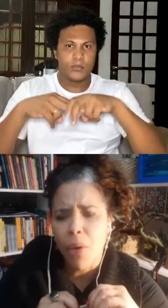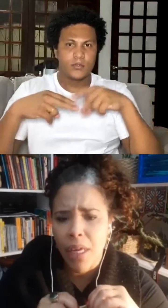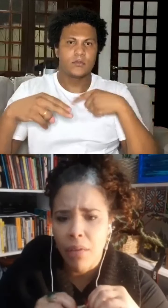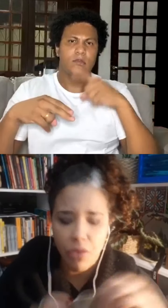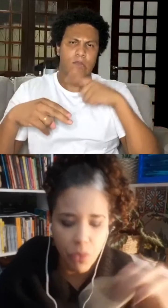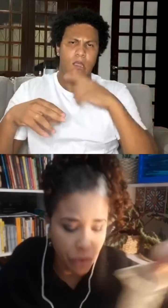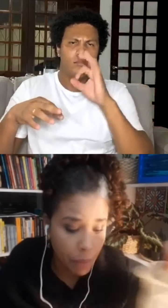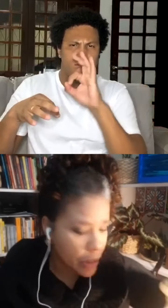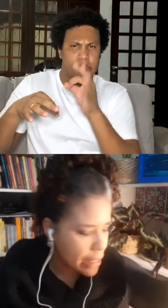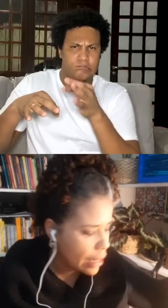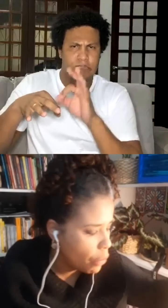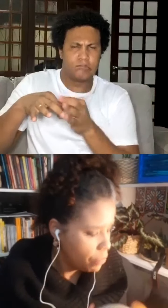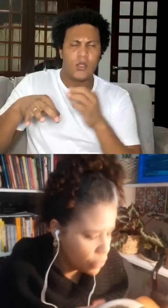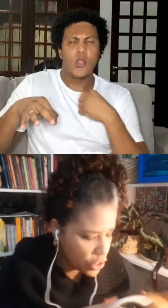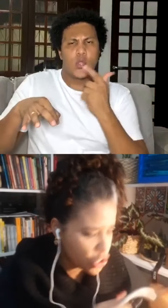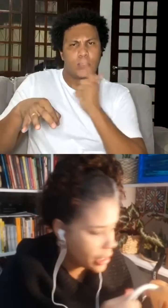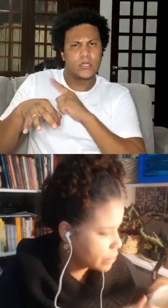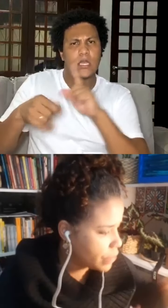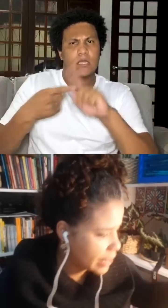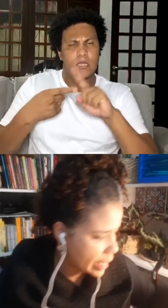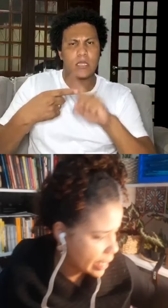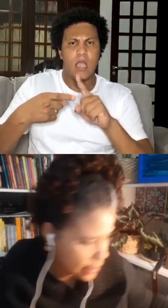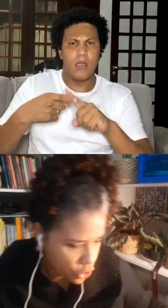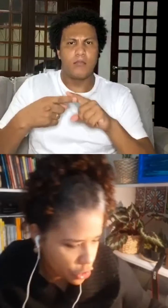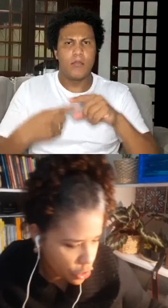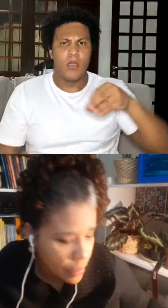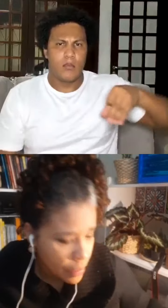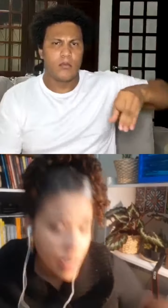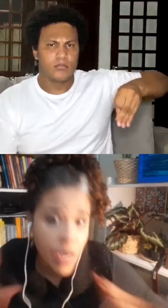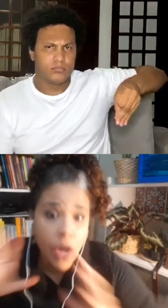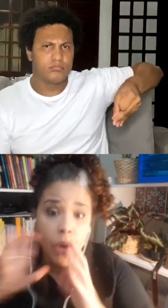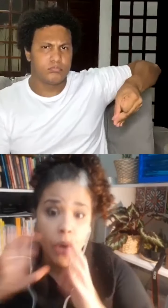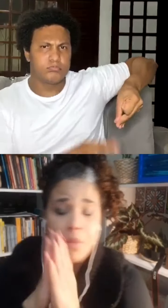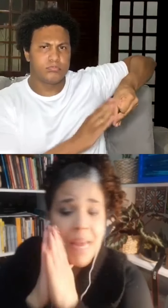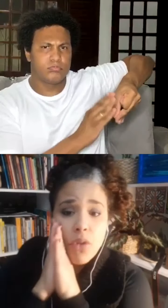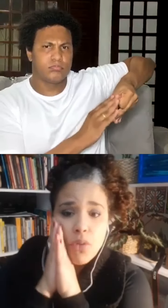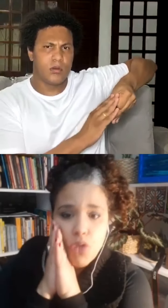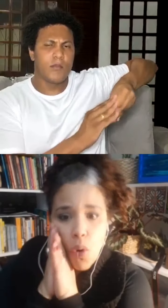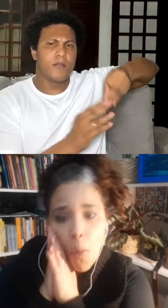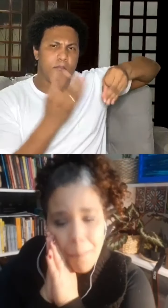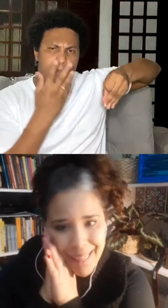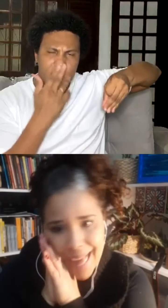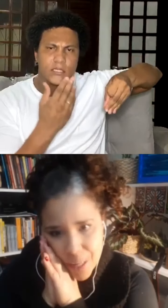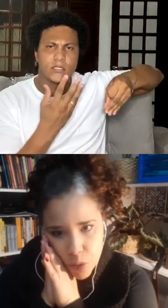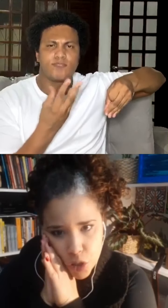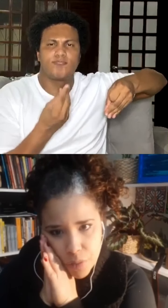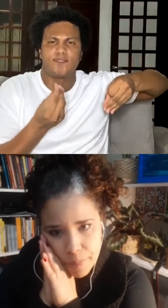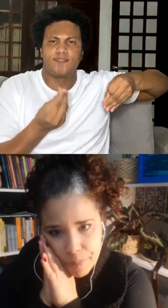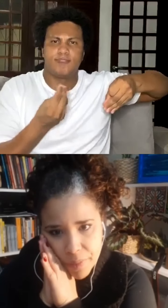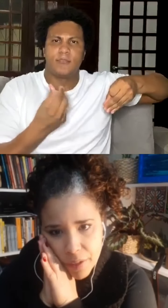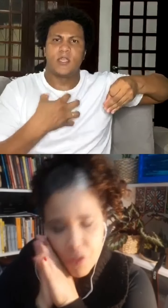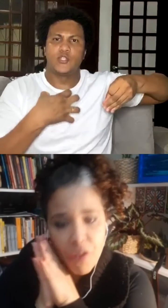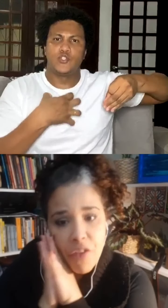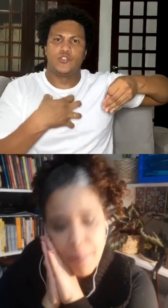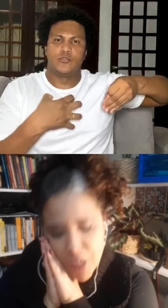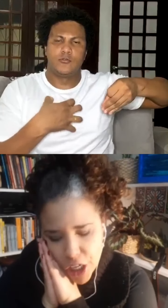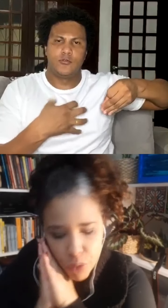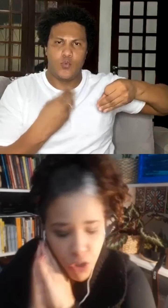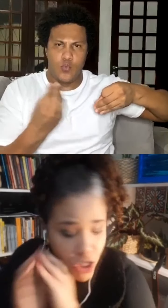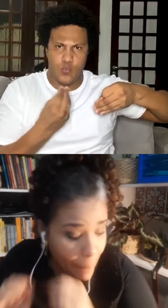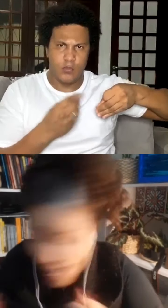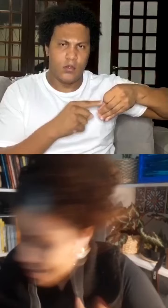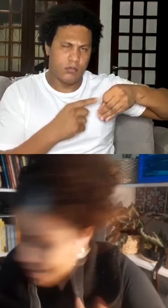pouquinho a vulva. Pode ser algo muitíssimo interessante. Os métodos combinados